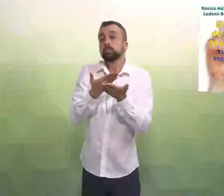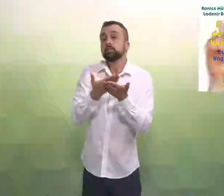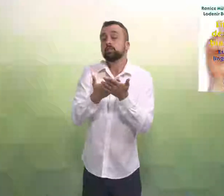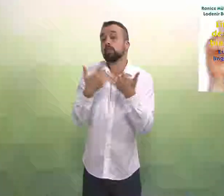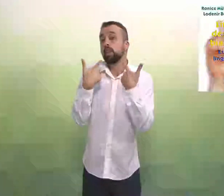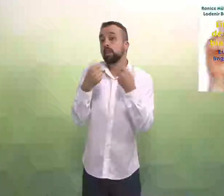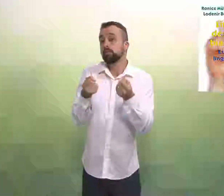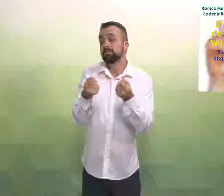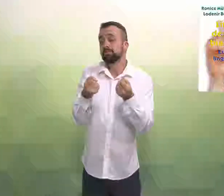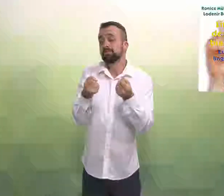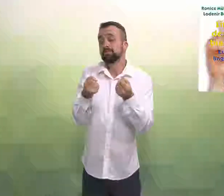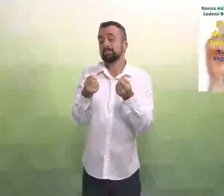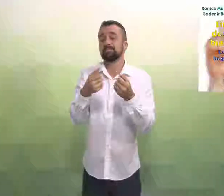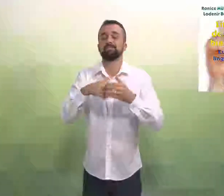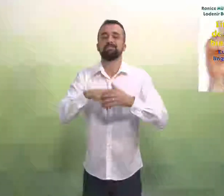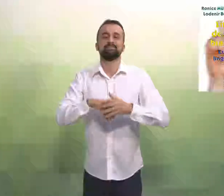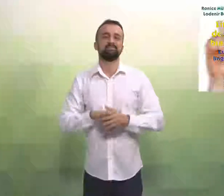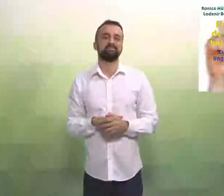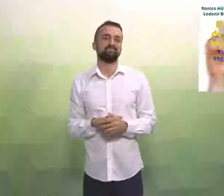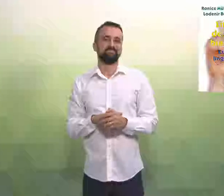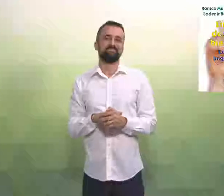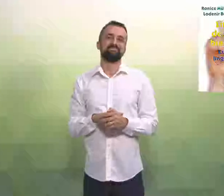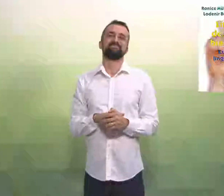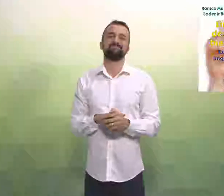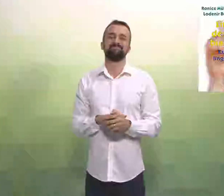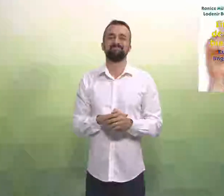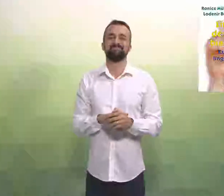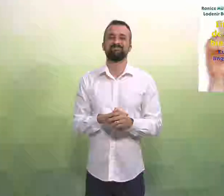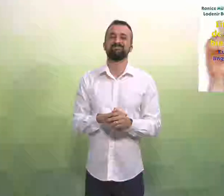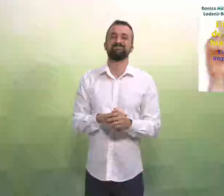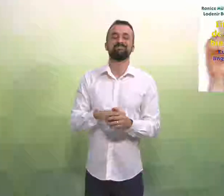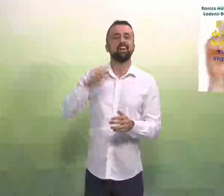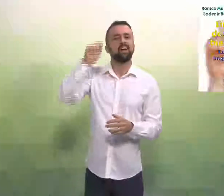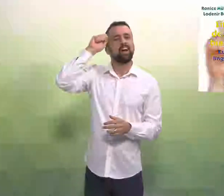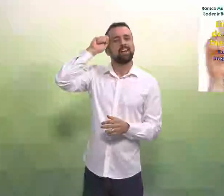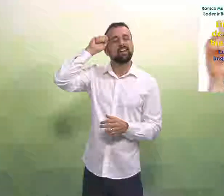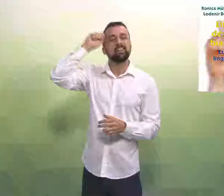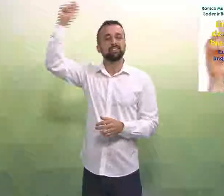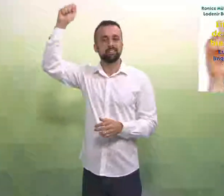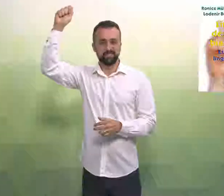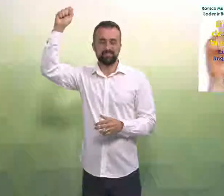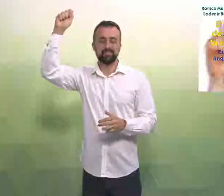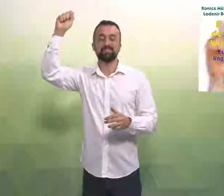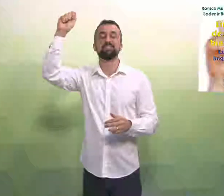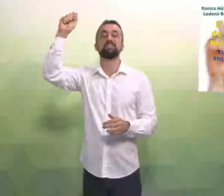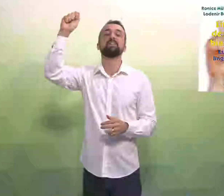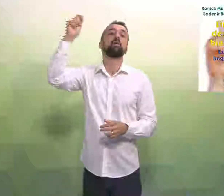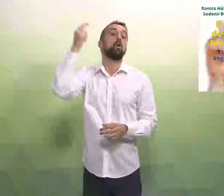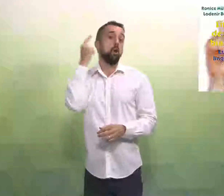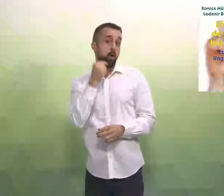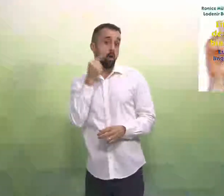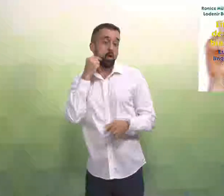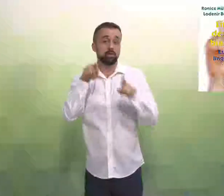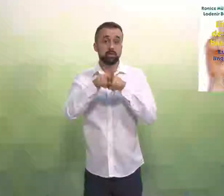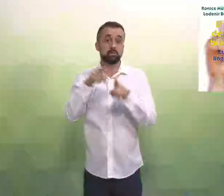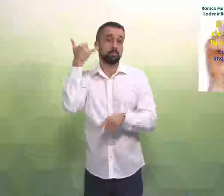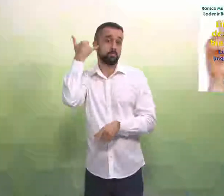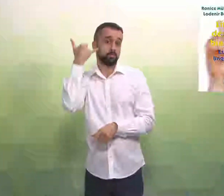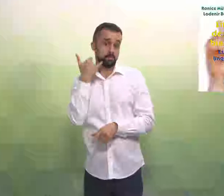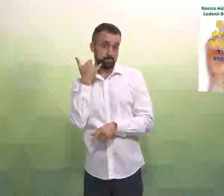Língua Brasileira de Sinais, Estudos Linguísticos, da Ludenir Carnot e